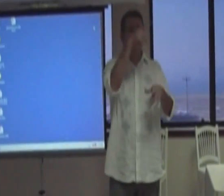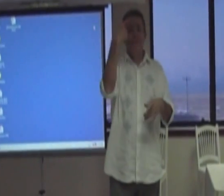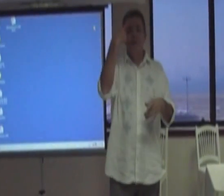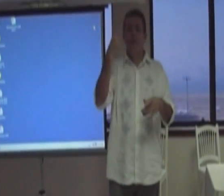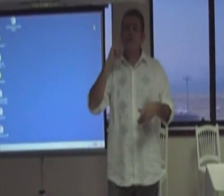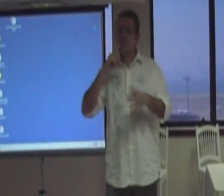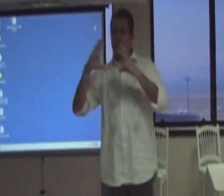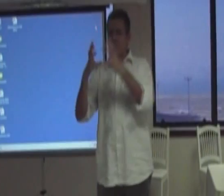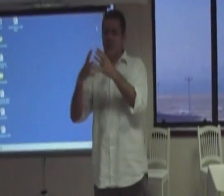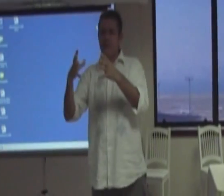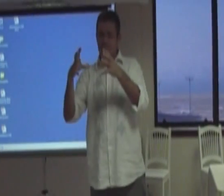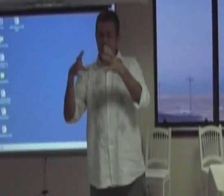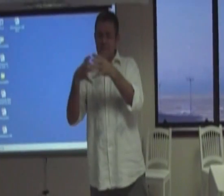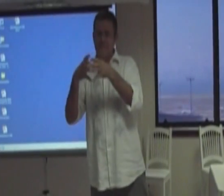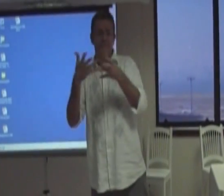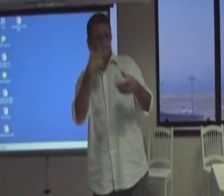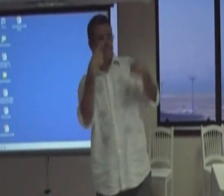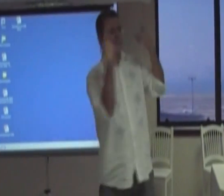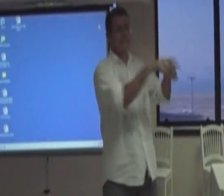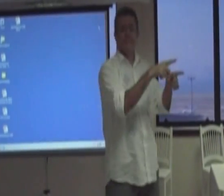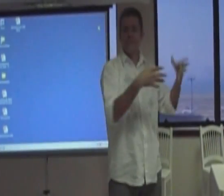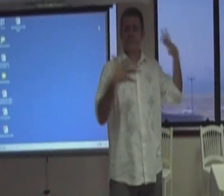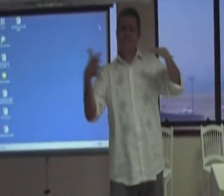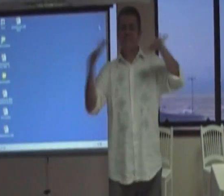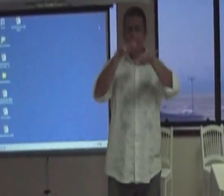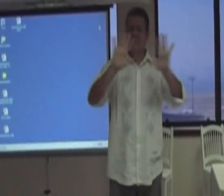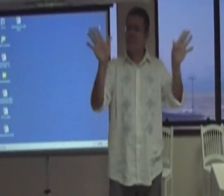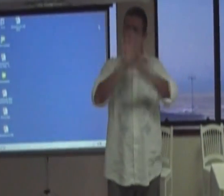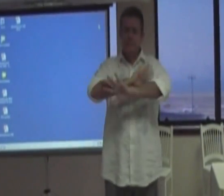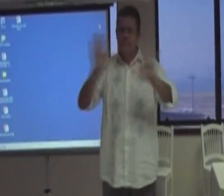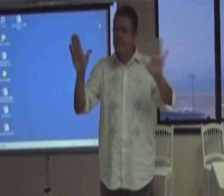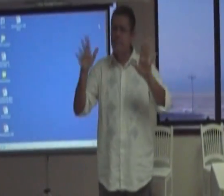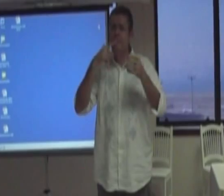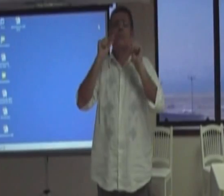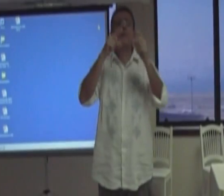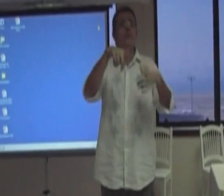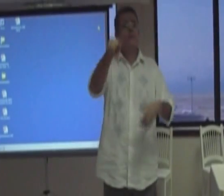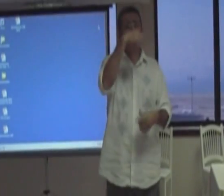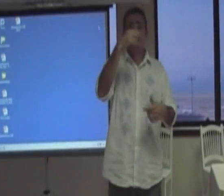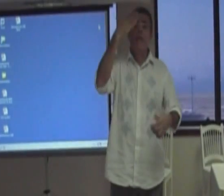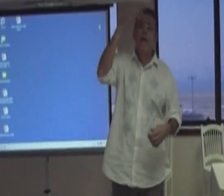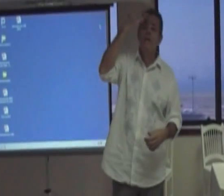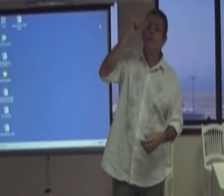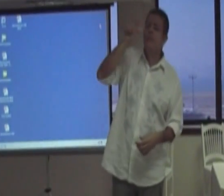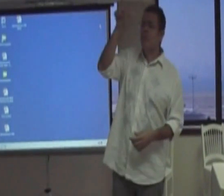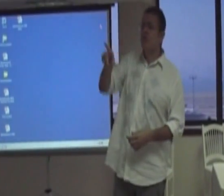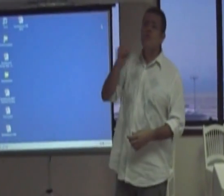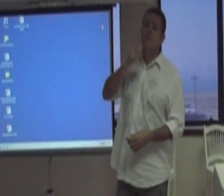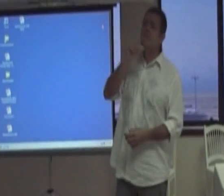em relação à importância, como foi colocado, da comunidade surda. Muitos pensam que a comunidade surda é contra a inclusão, mas na verdade não é. Nós